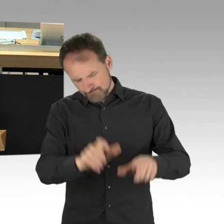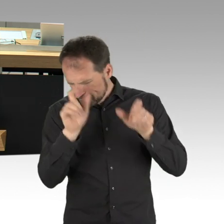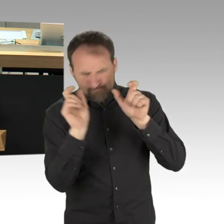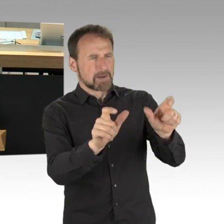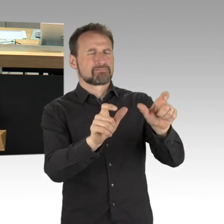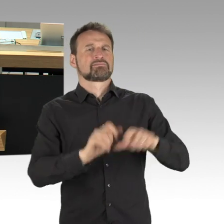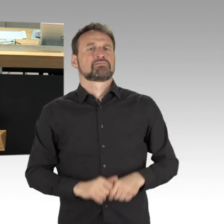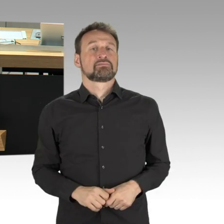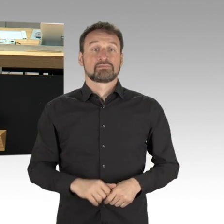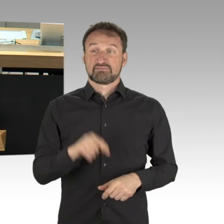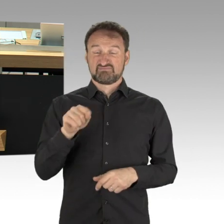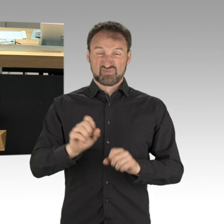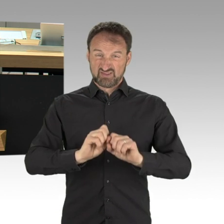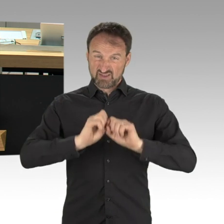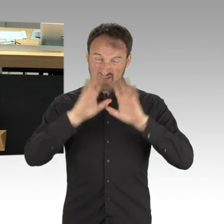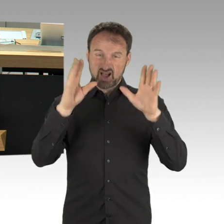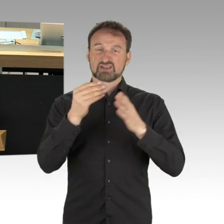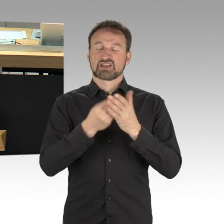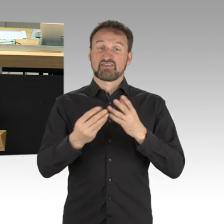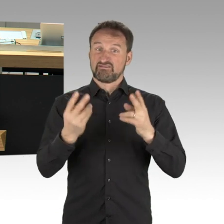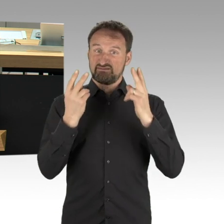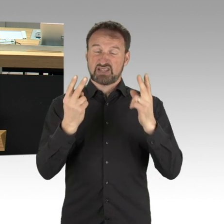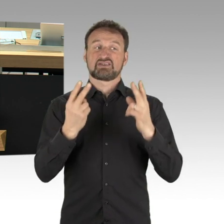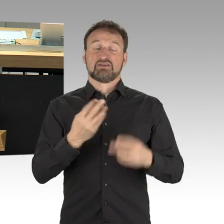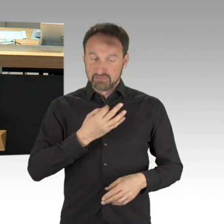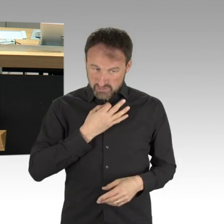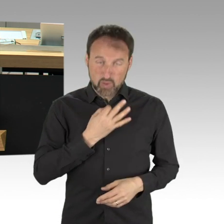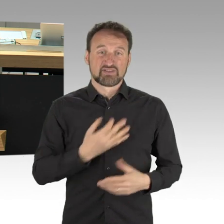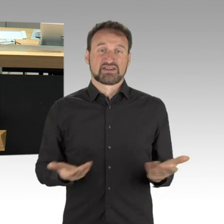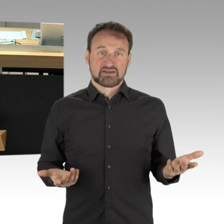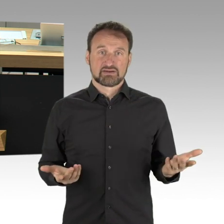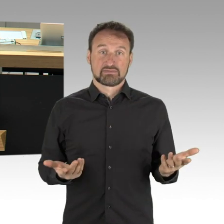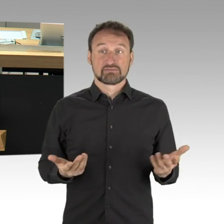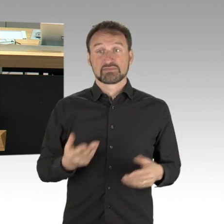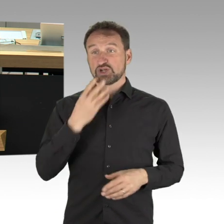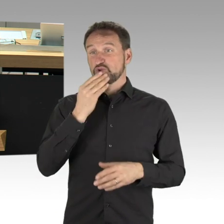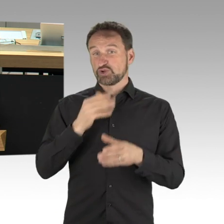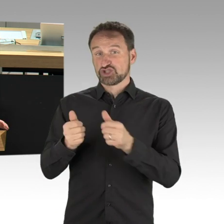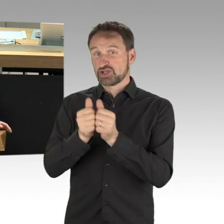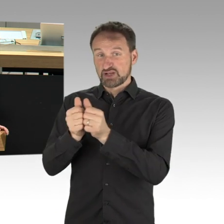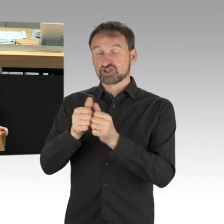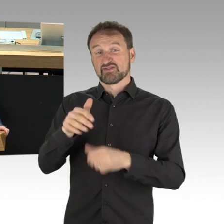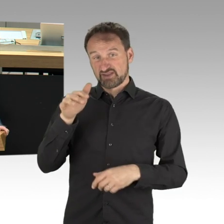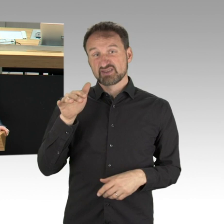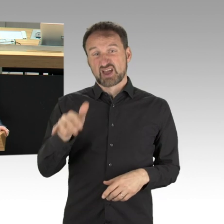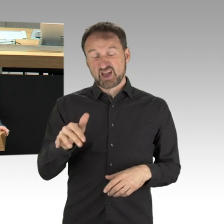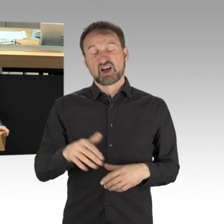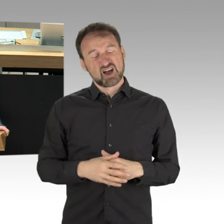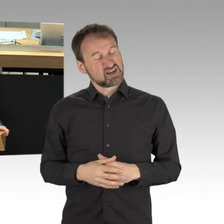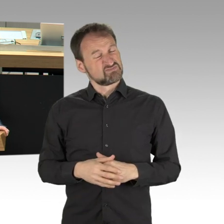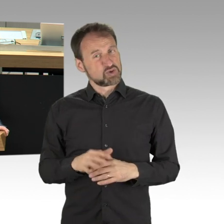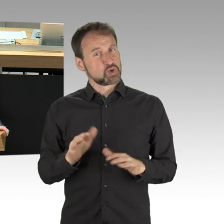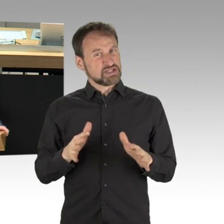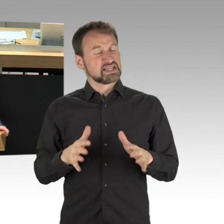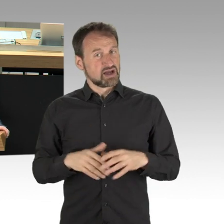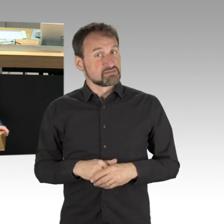eine Verunsicherung auch in der jüdischen Gemeinschaft. Es gibt wieder Berliner Jüdinnen und Juden, die überlegen,